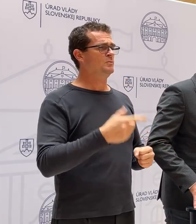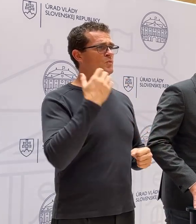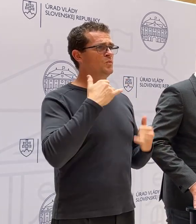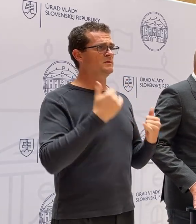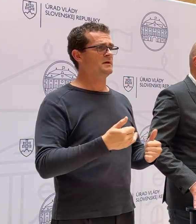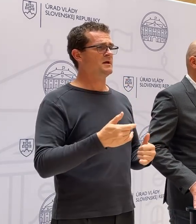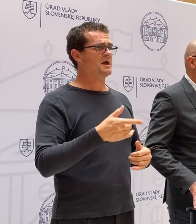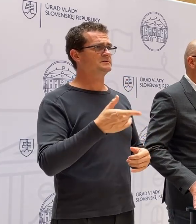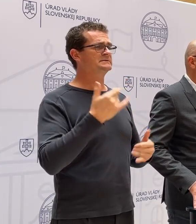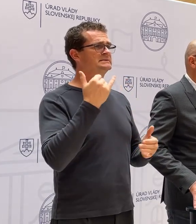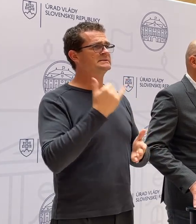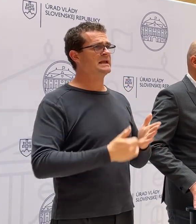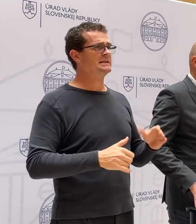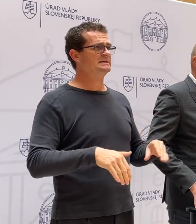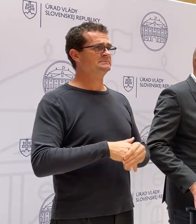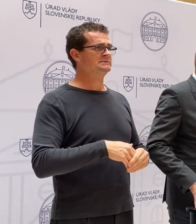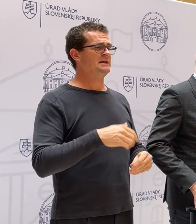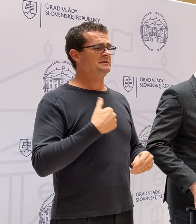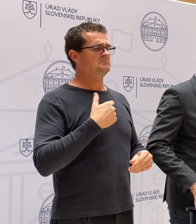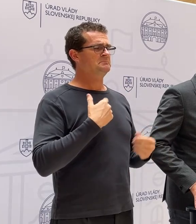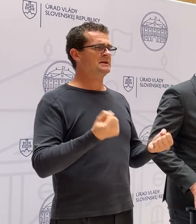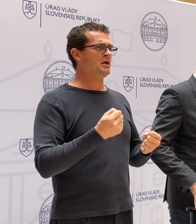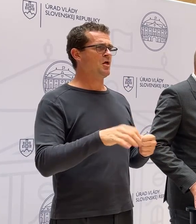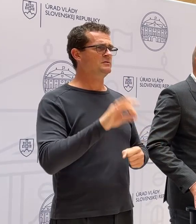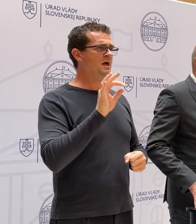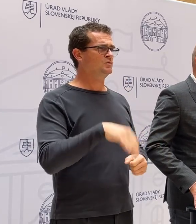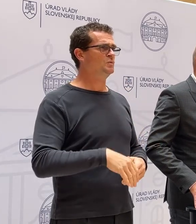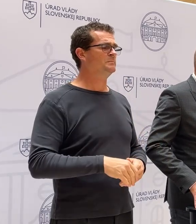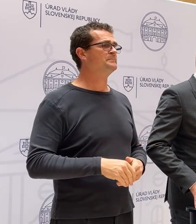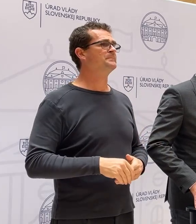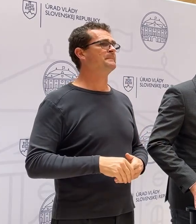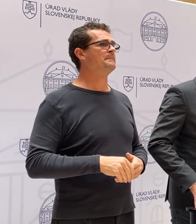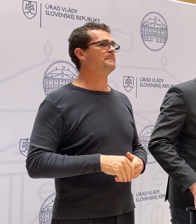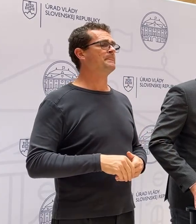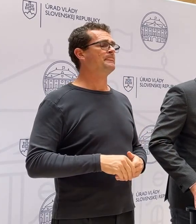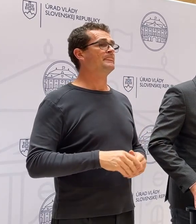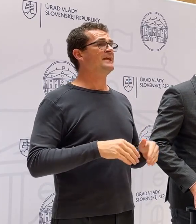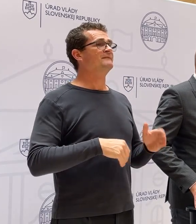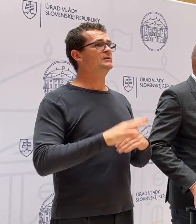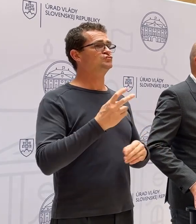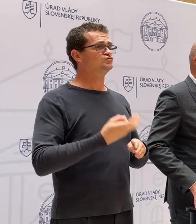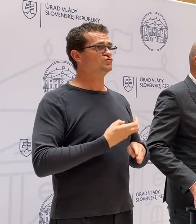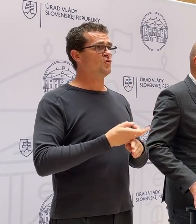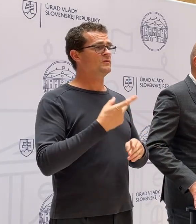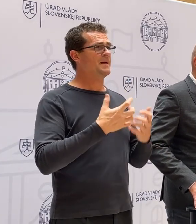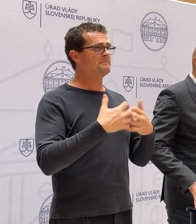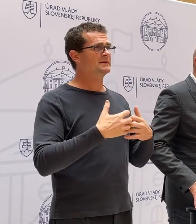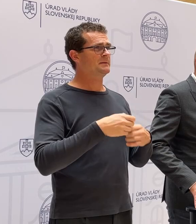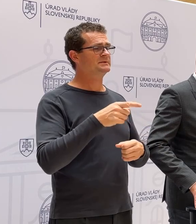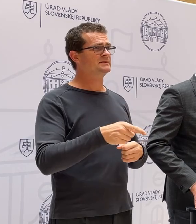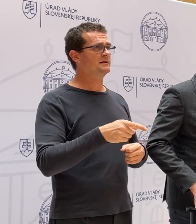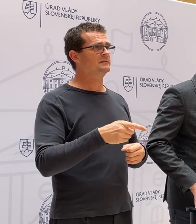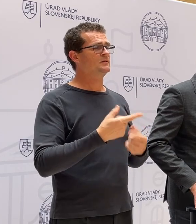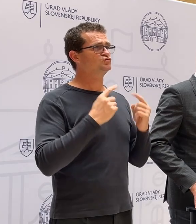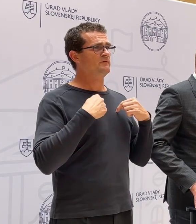ľudia teraz nebudú si vedieť nájsť prácu. Myslím si, že si ju pomerne rýchlo nájdu. A väčšiu škodu vnímam z priemyselného